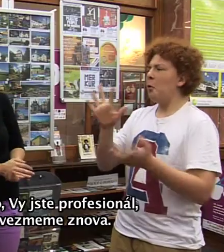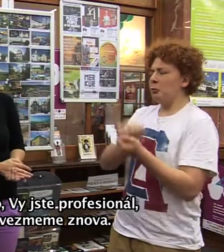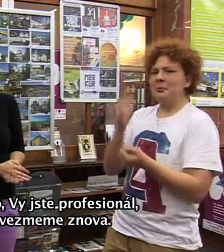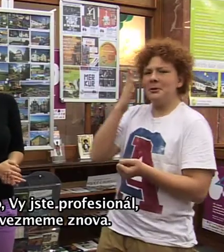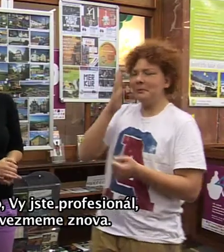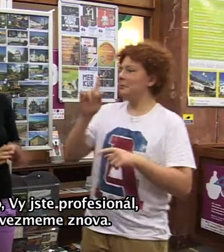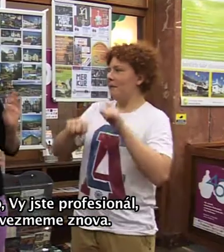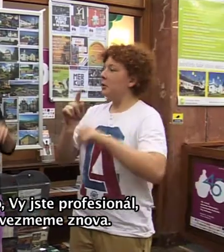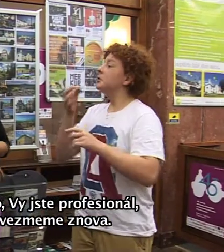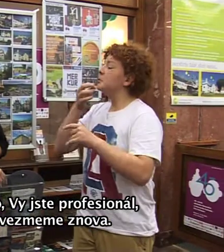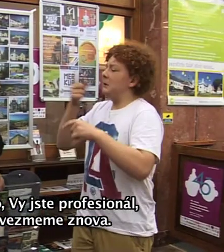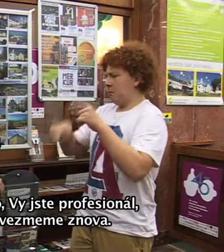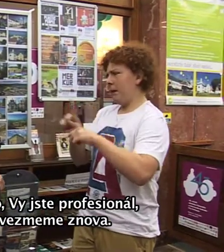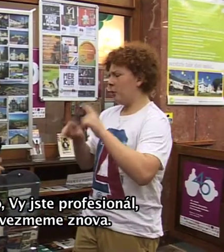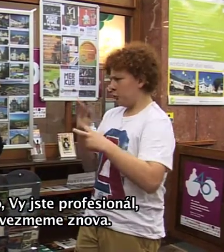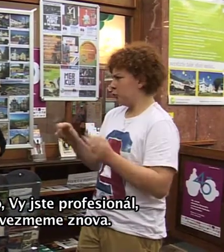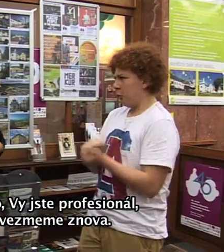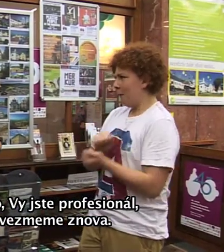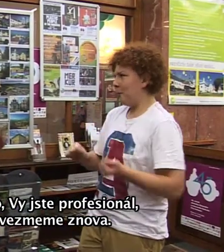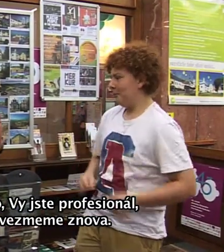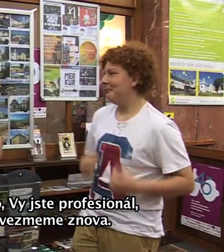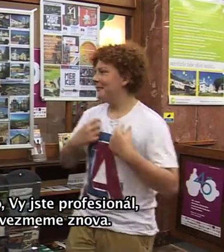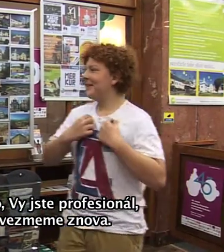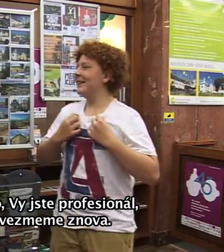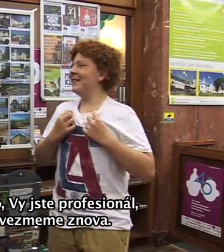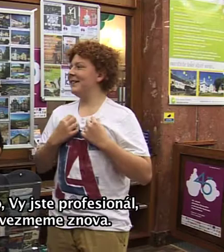Já věřím, že určitě jo, jste profesionál, ale ještě tak to vezmeme znova.